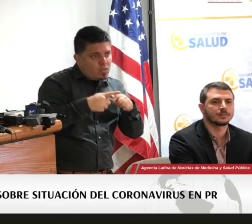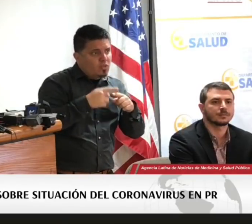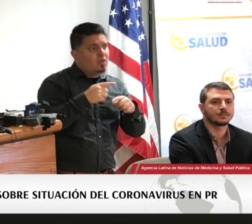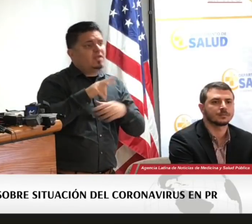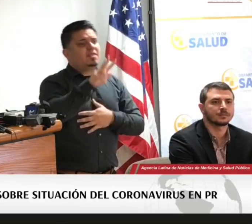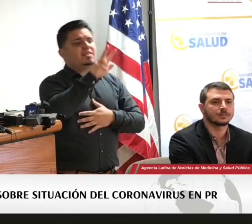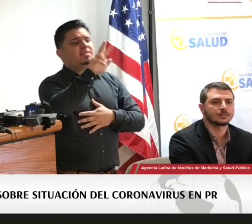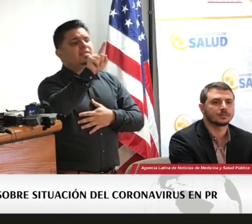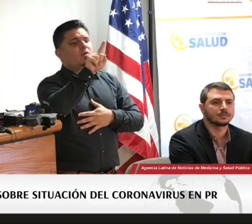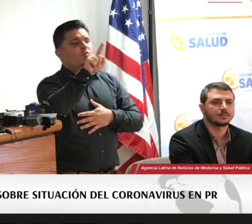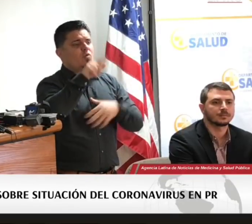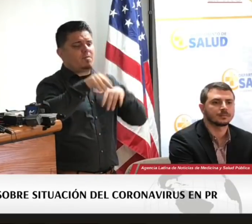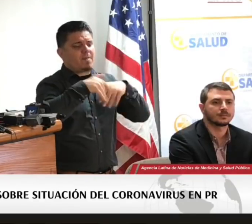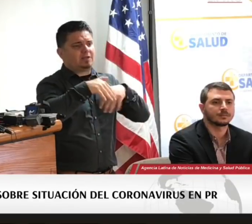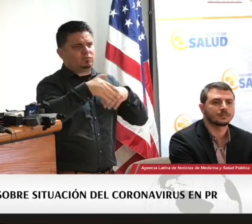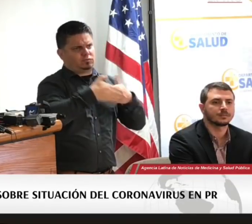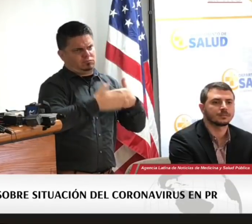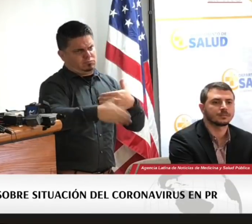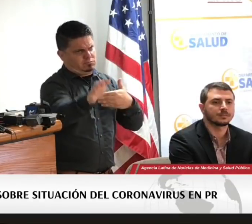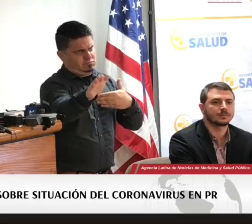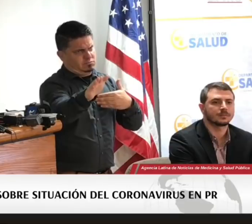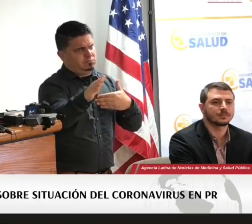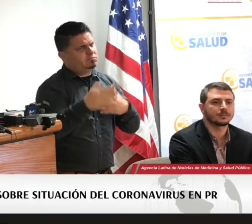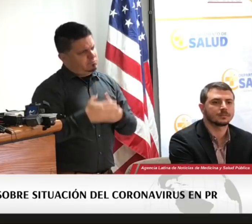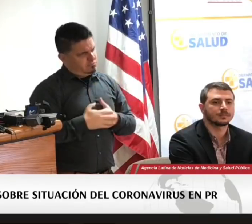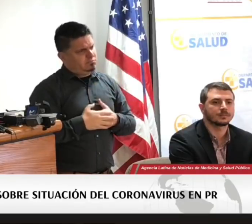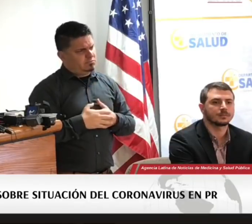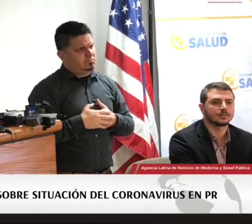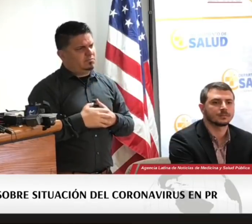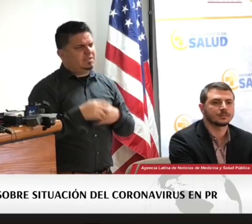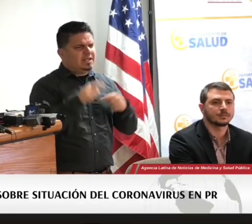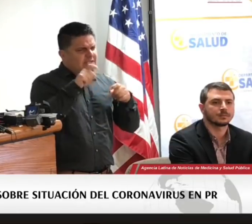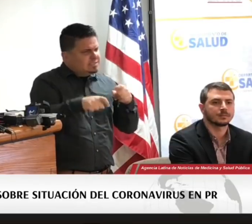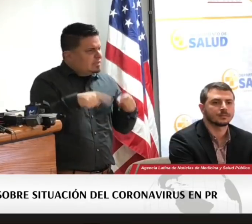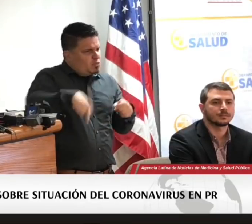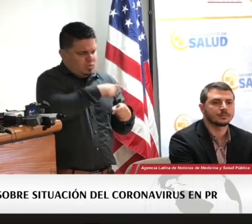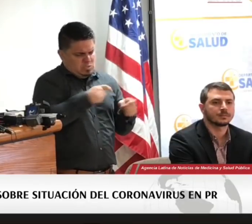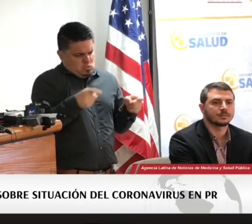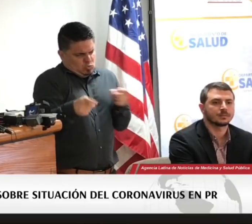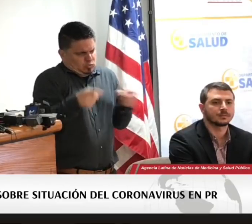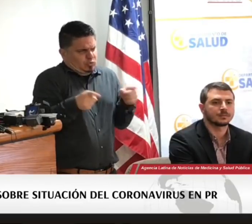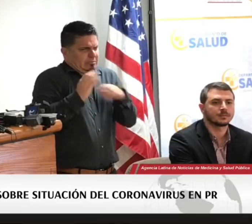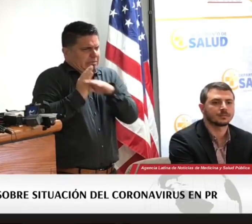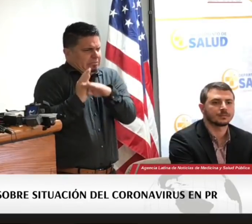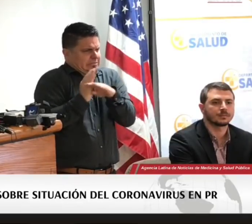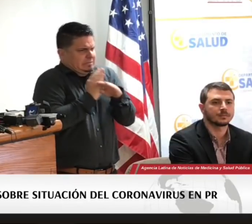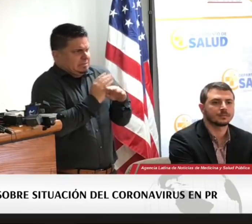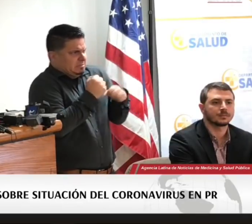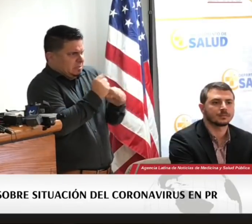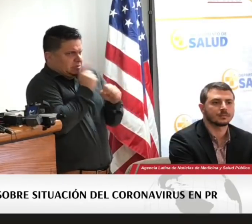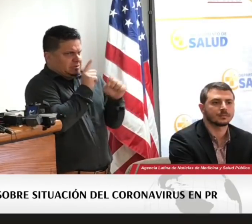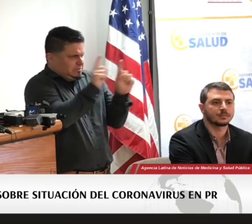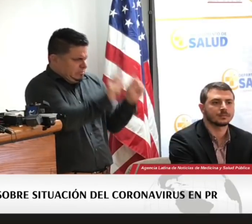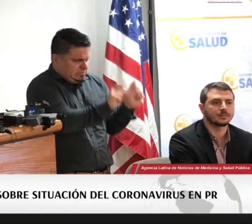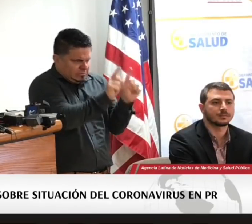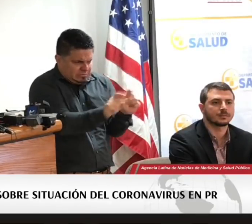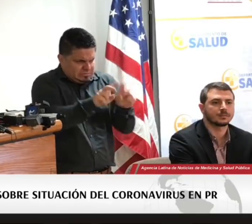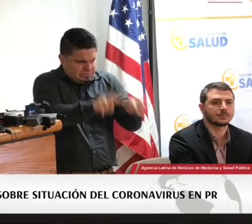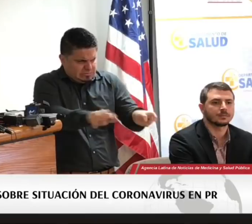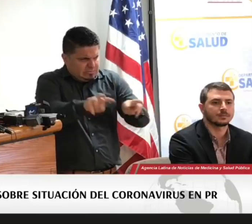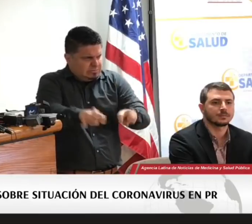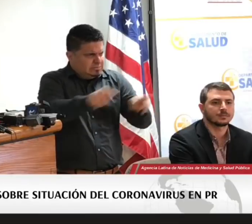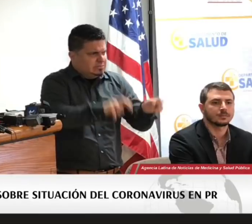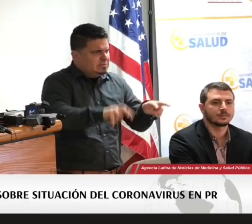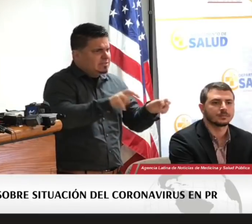momento. Nosotros tenemos que tener control de las pruebas del CDC del contagio de esta enfermedad. Hemos